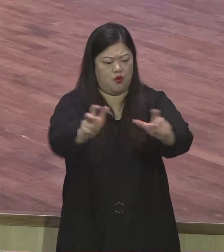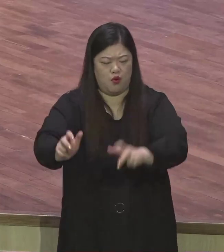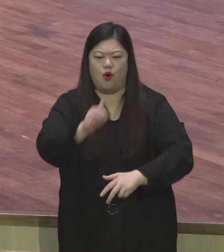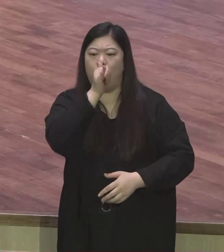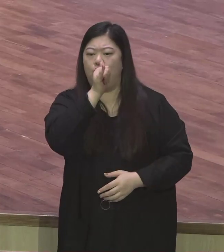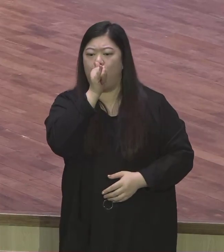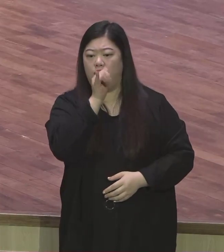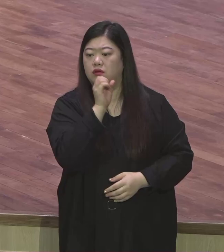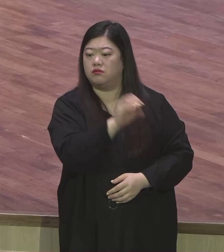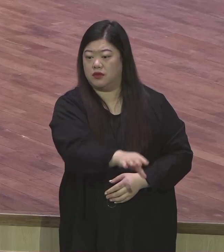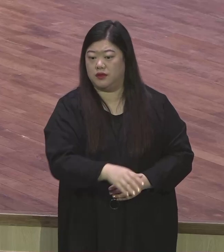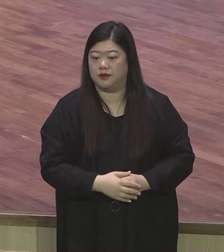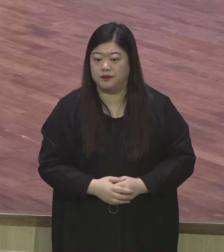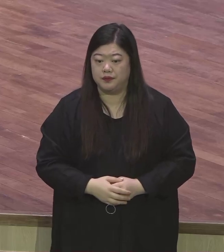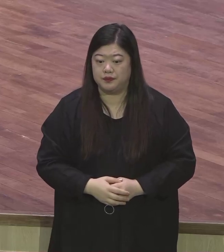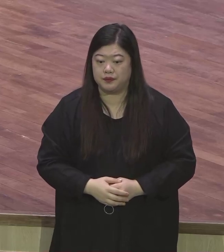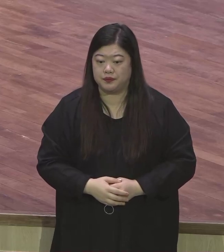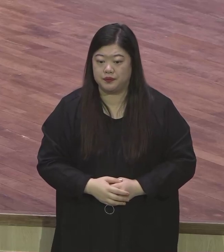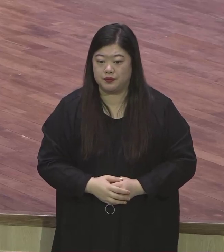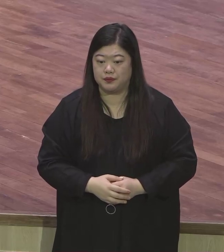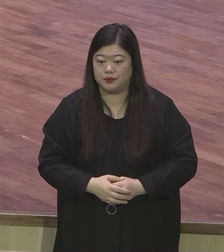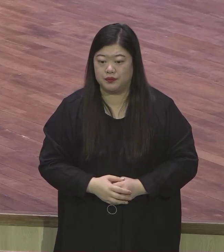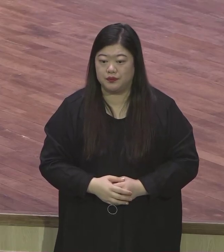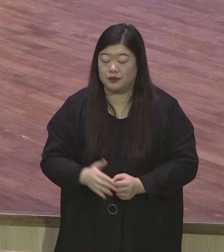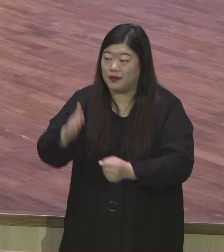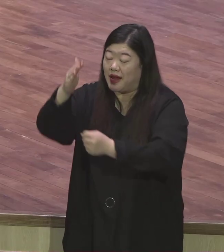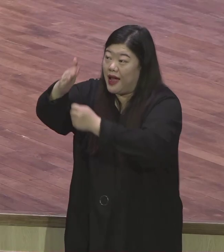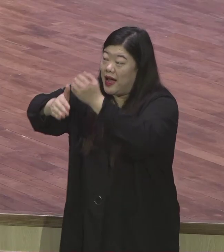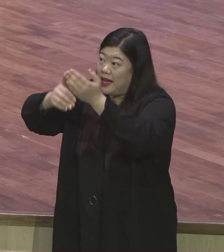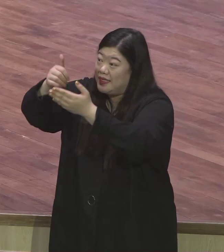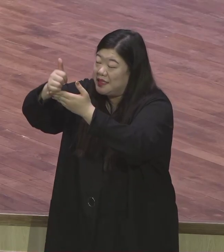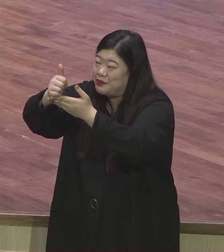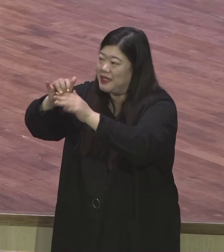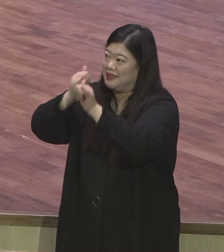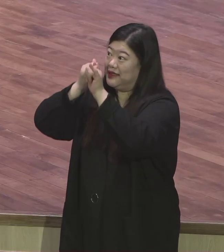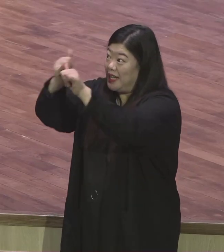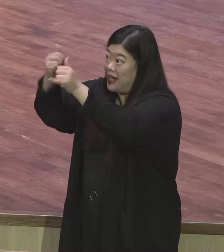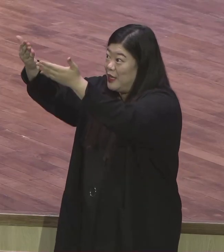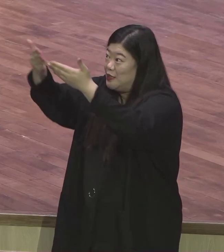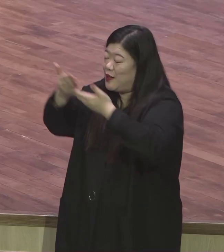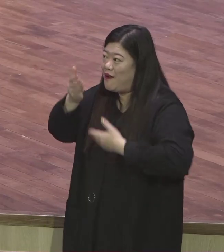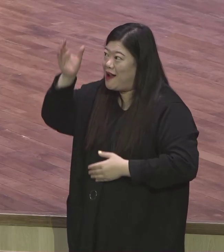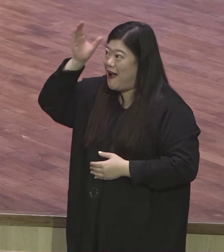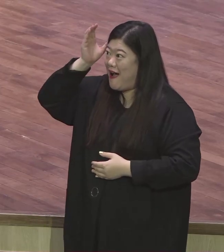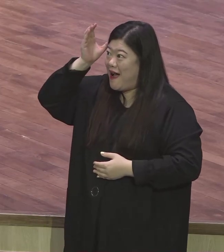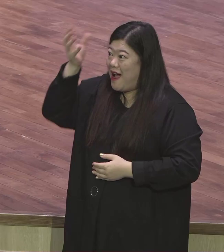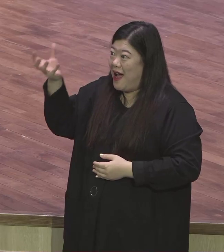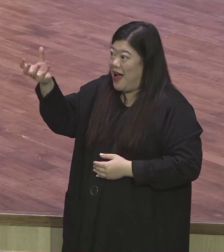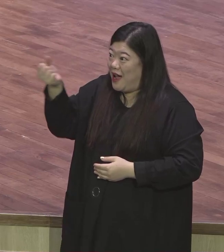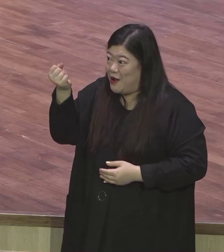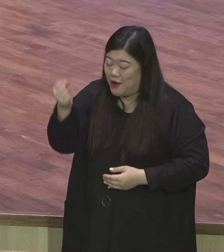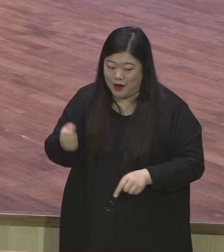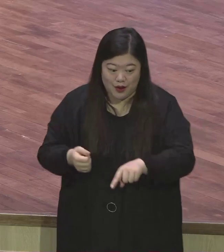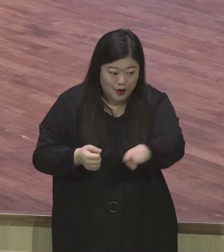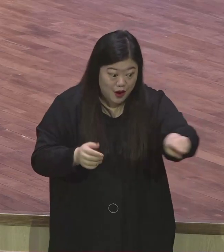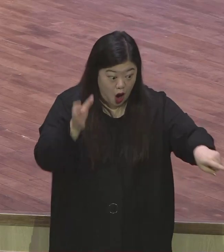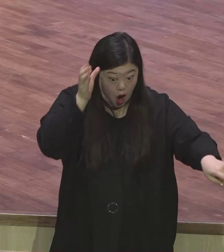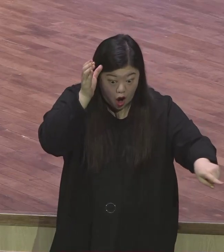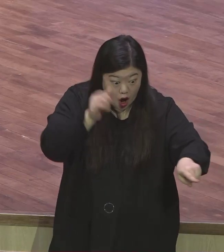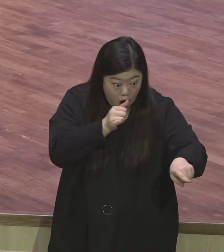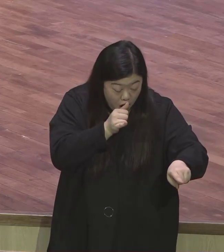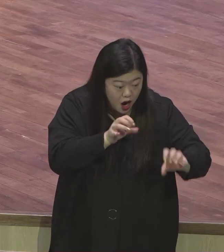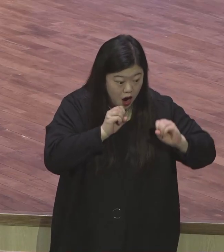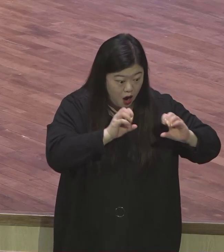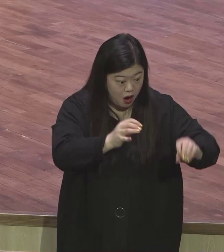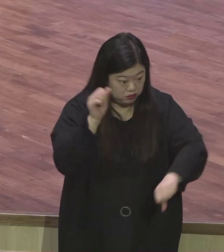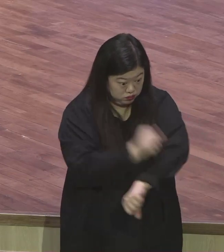하나님께 영광을 돌리기 위해 복음을 전파하는 모든 성도에게 하나님이 의의 면류관을 주실 것입니다. 시들지